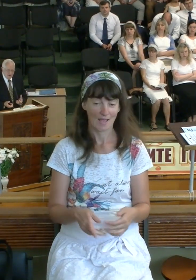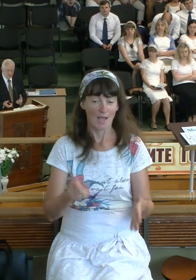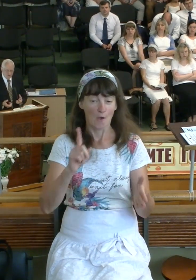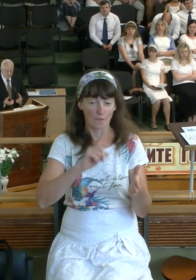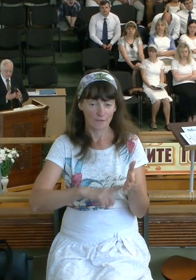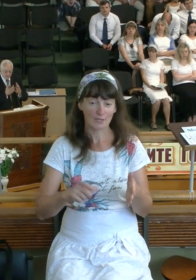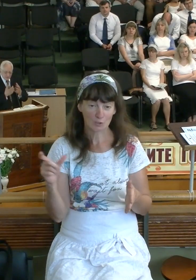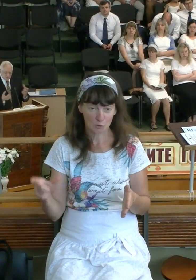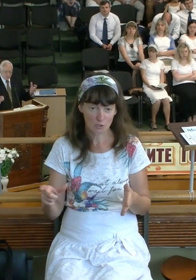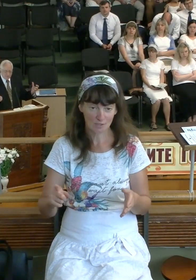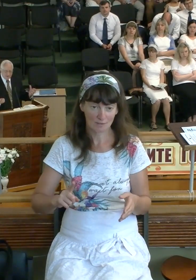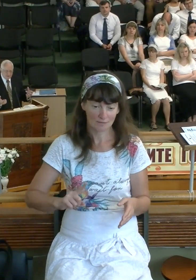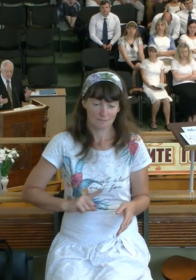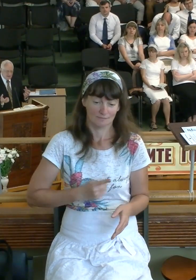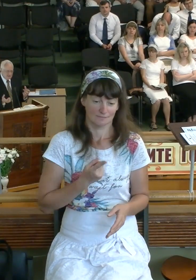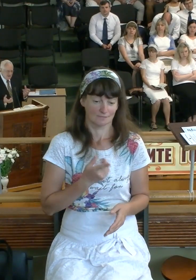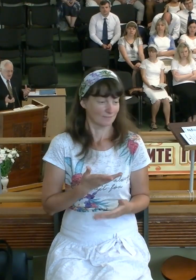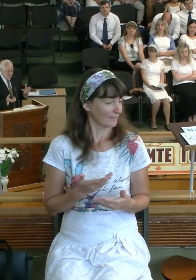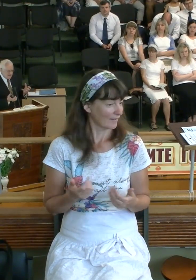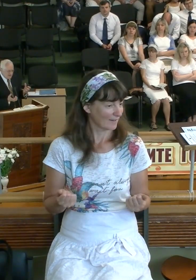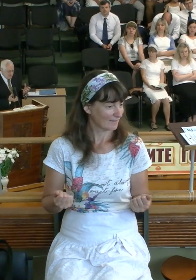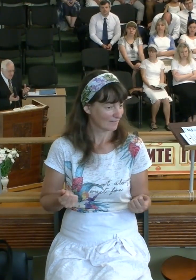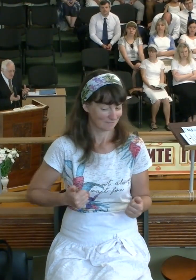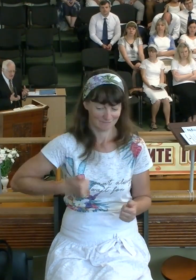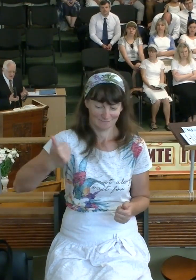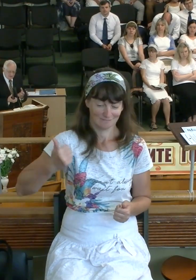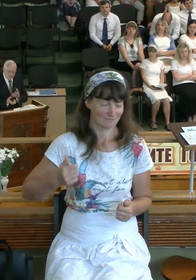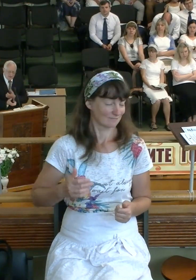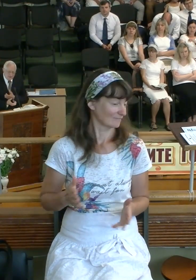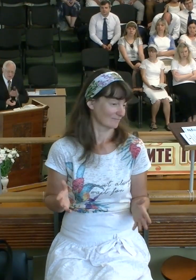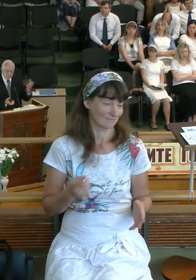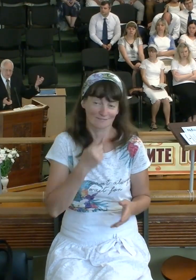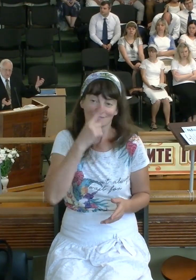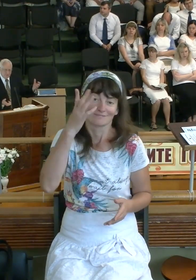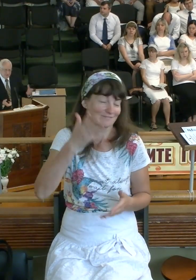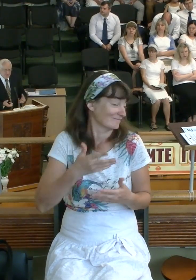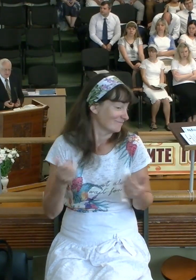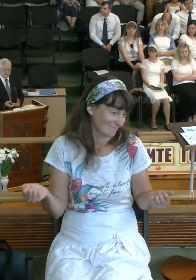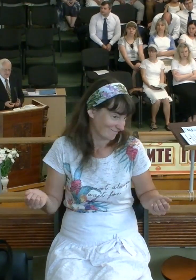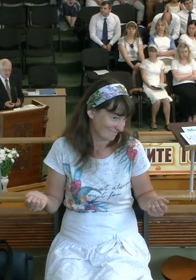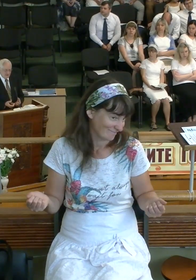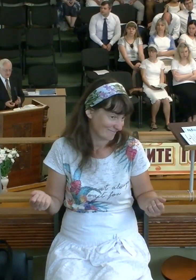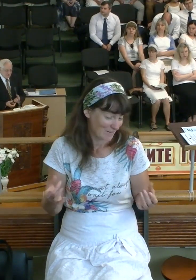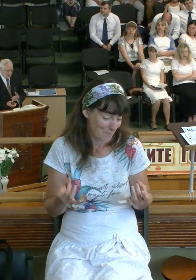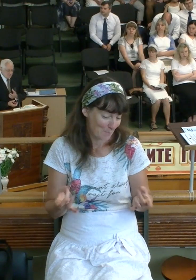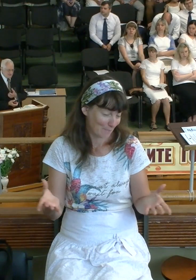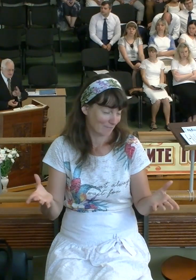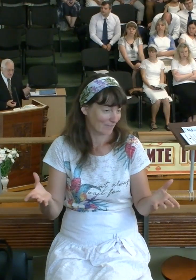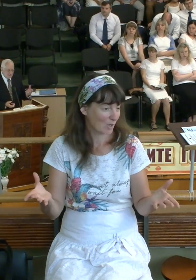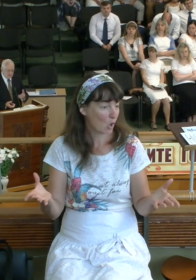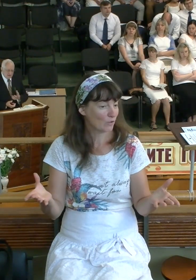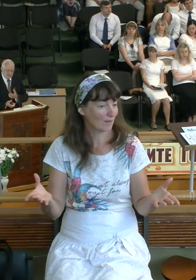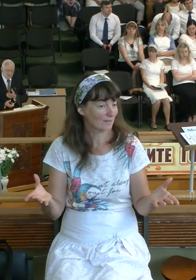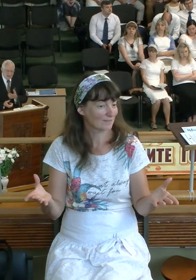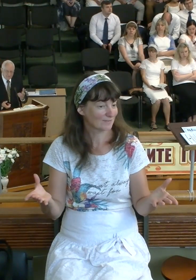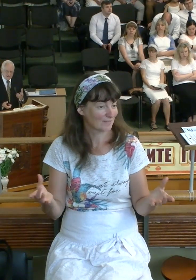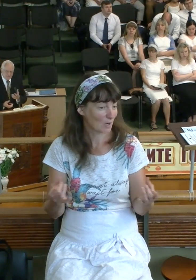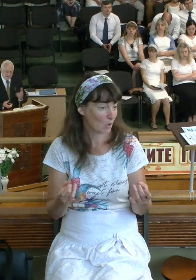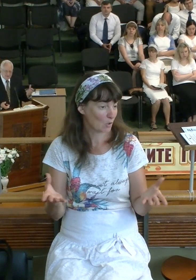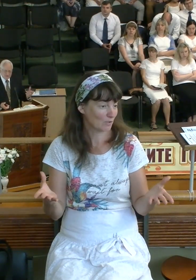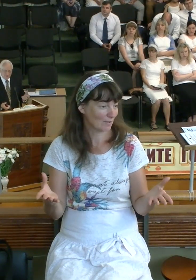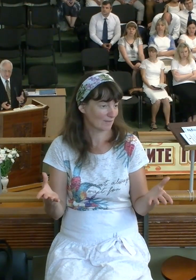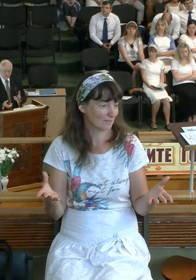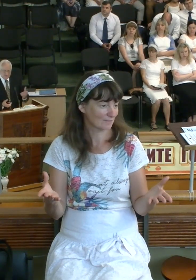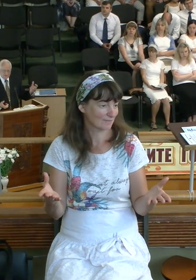было. Он абсолютно был бессилен, и Христос говорит: «Извержу тебя из уст моих». Ты бессилен, ты слеп